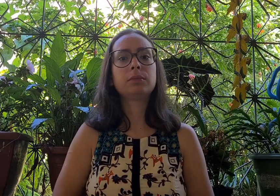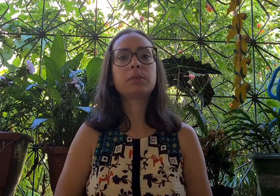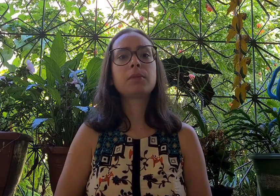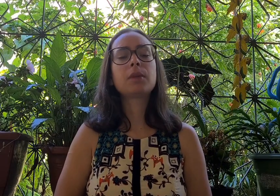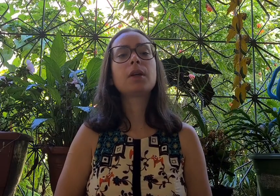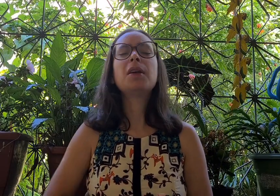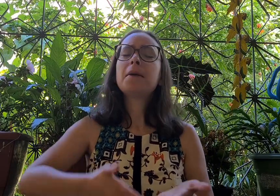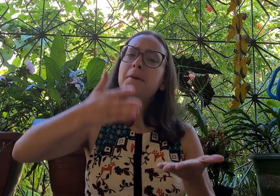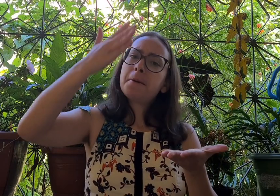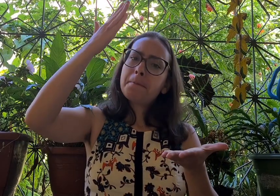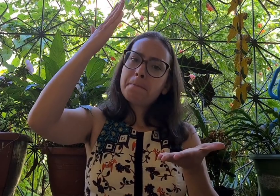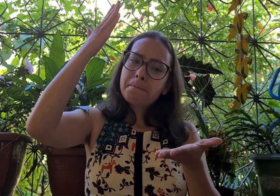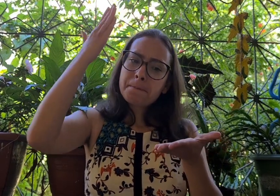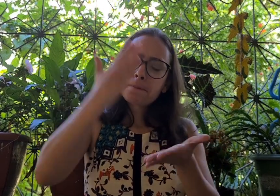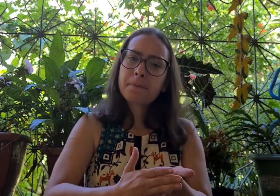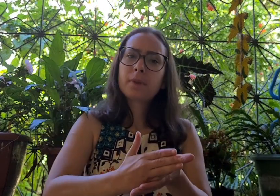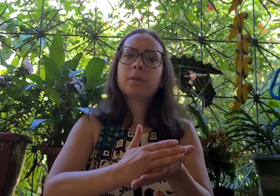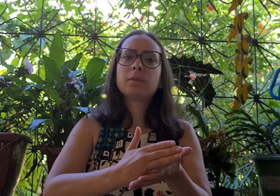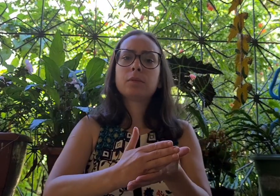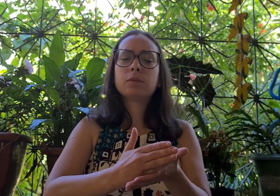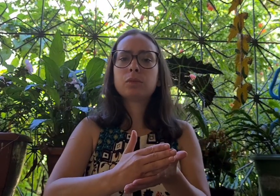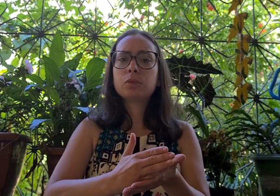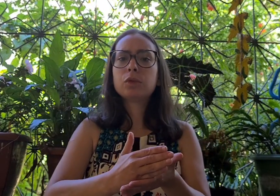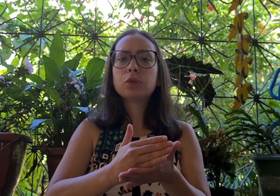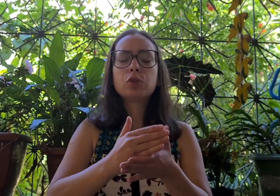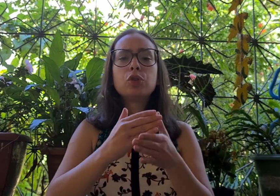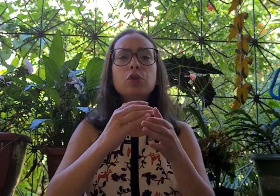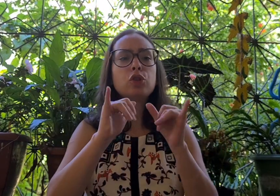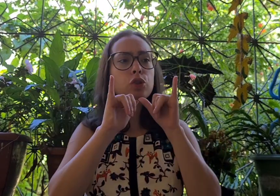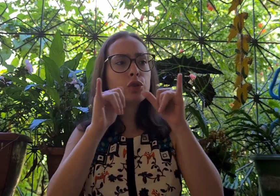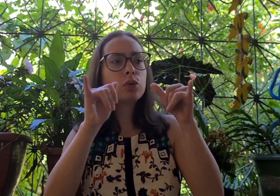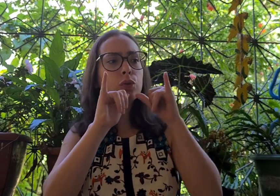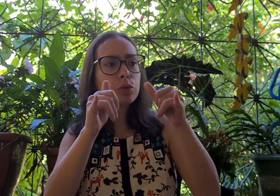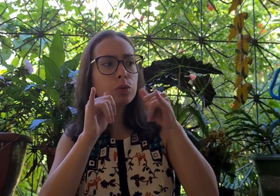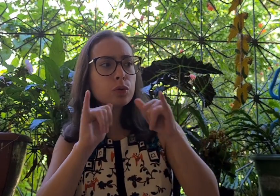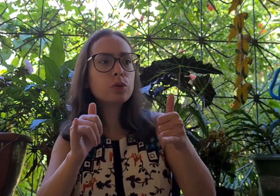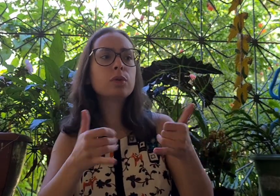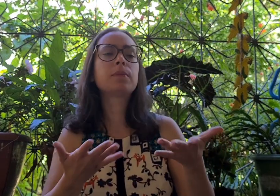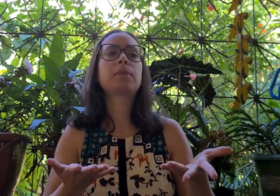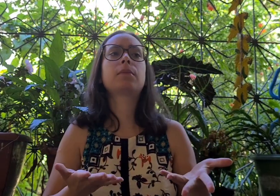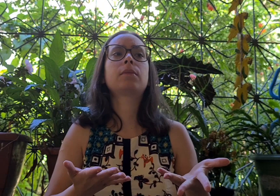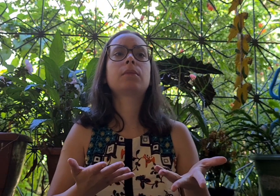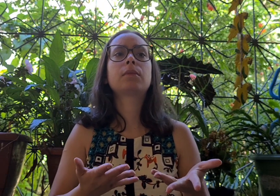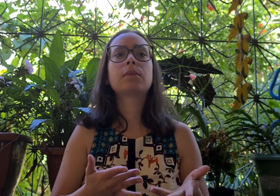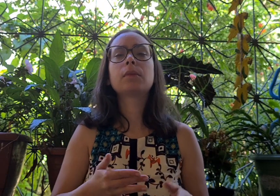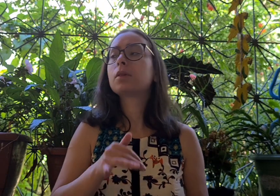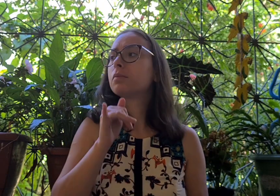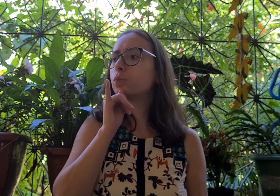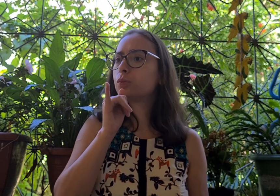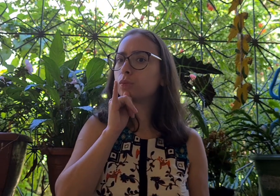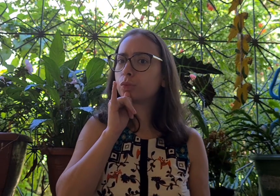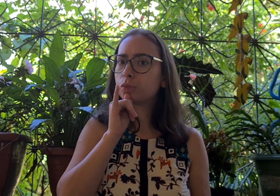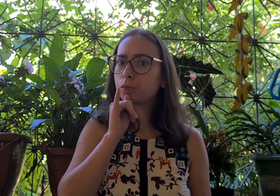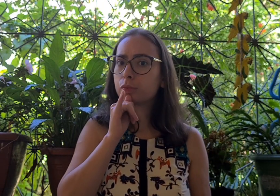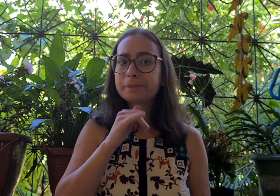desviando temos a barreira de comunicação exemplo